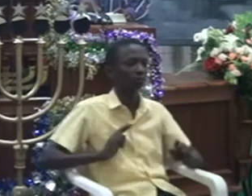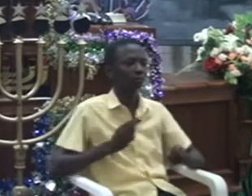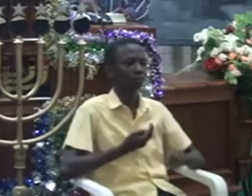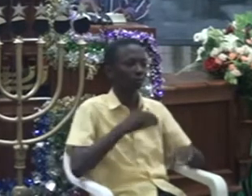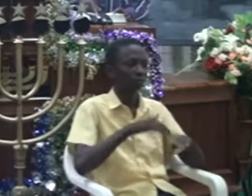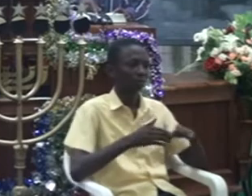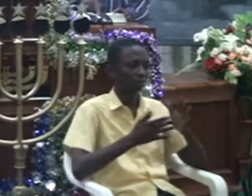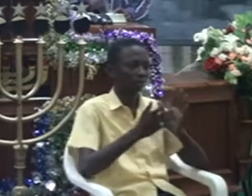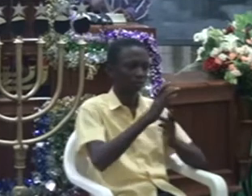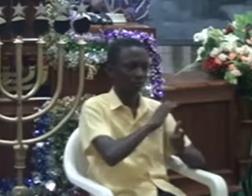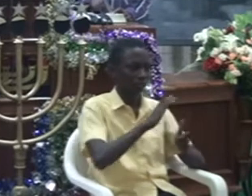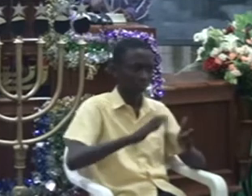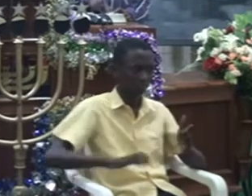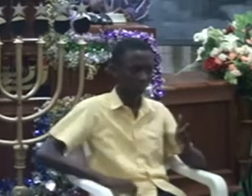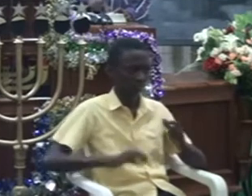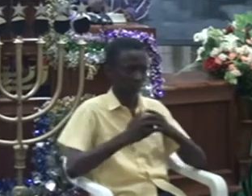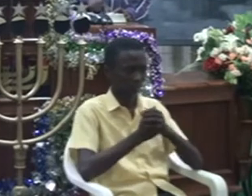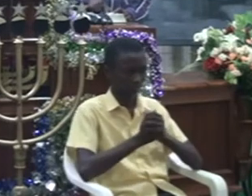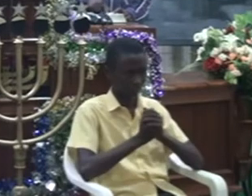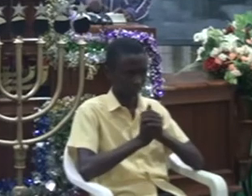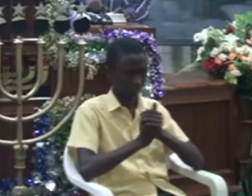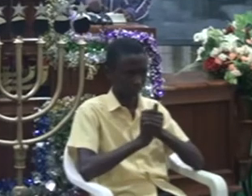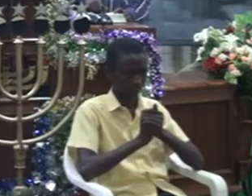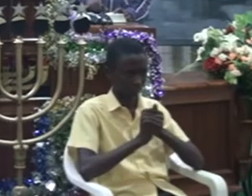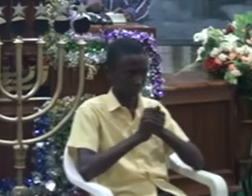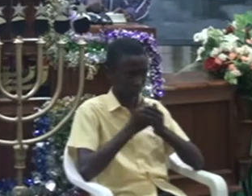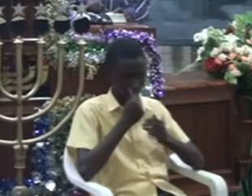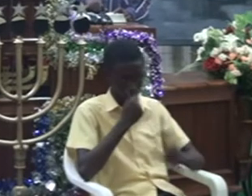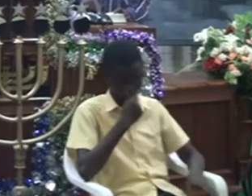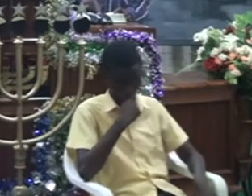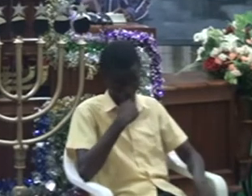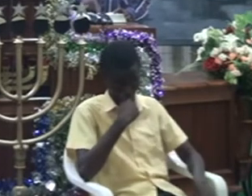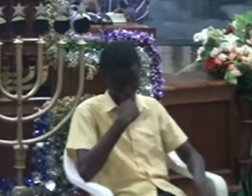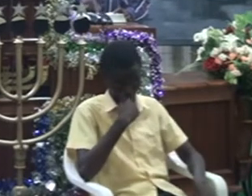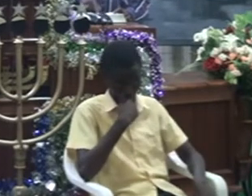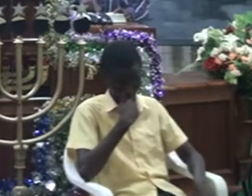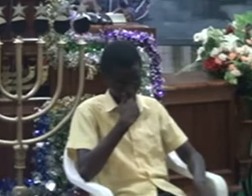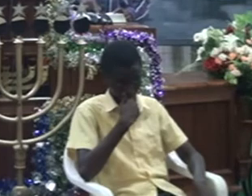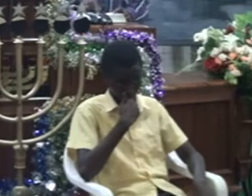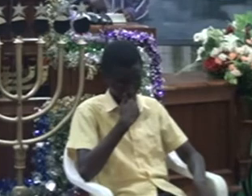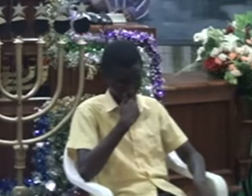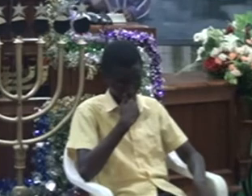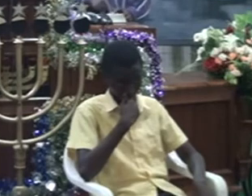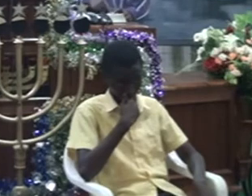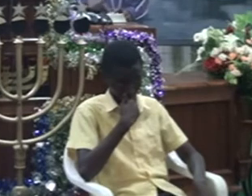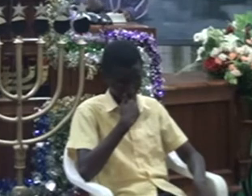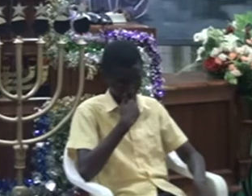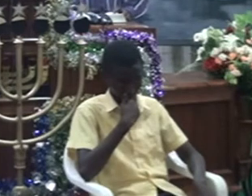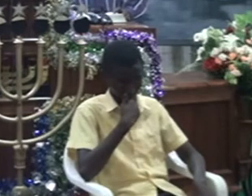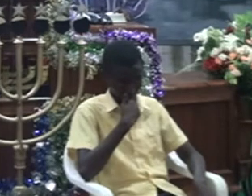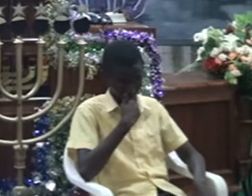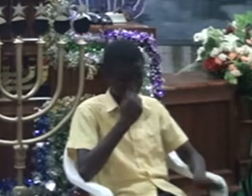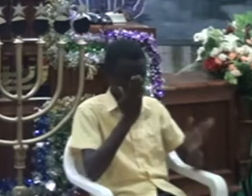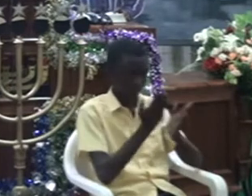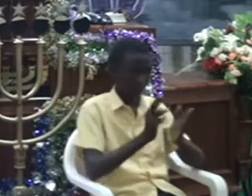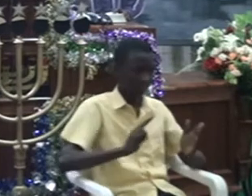nyakati za kuja aonyeshe wingi wa kupita kiasi wa neema yake Kwa wema wake kwetu katika Kristo Yesu. Arrêtons-nous